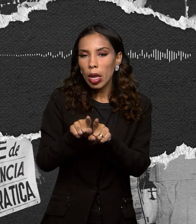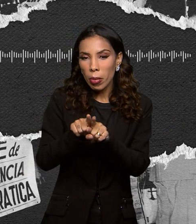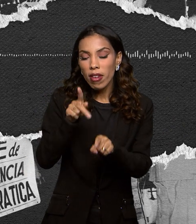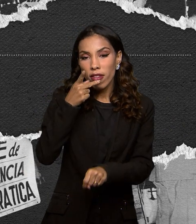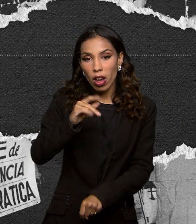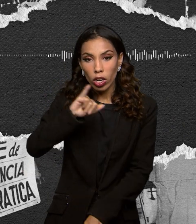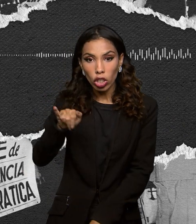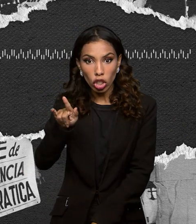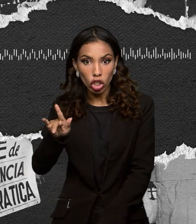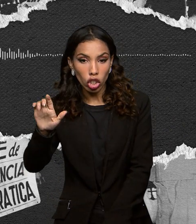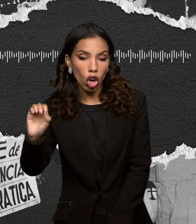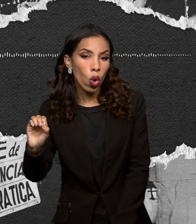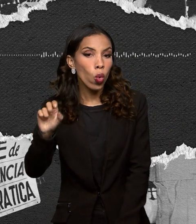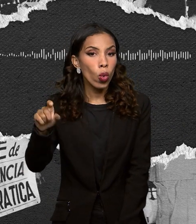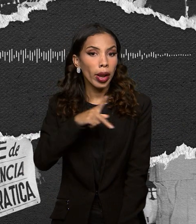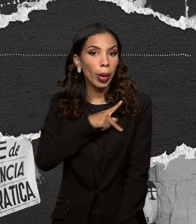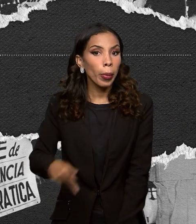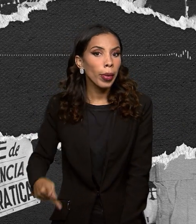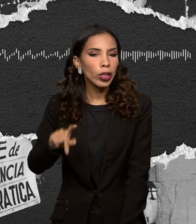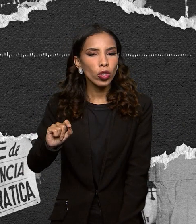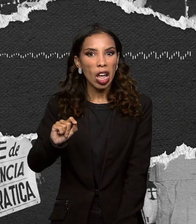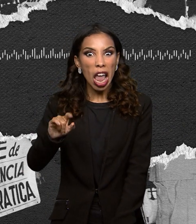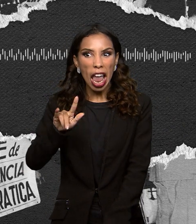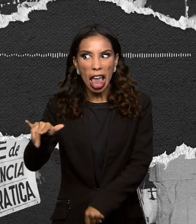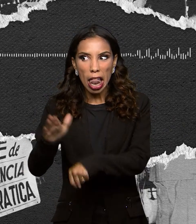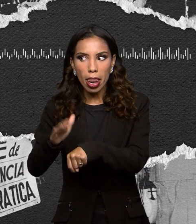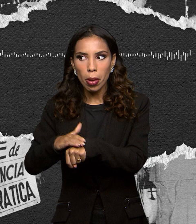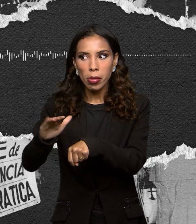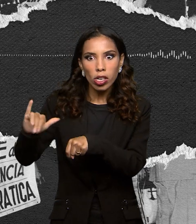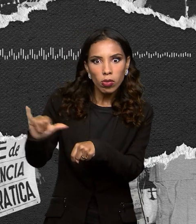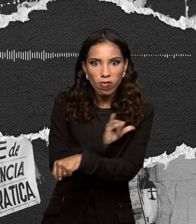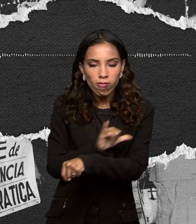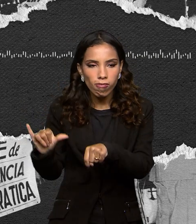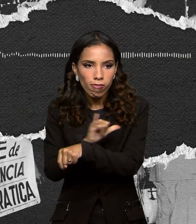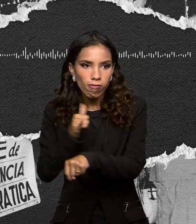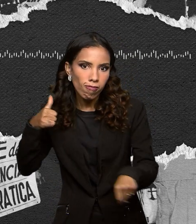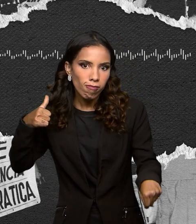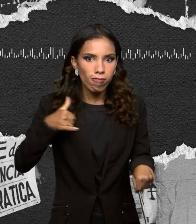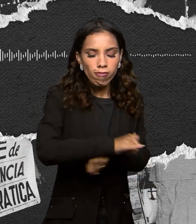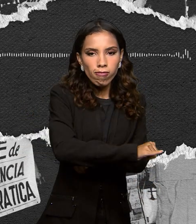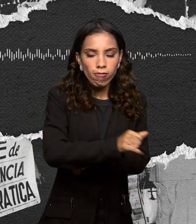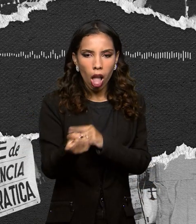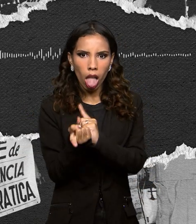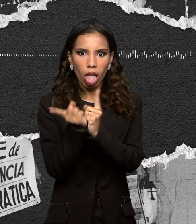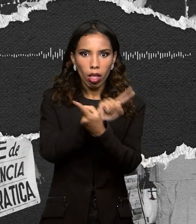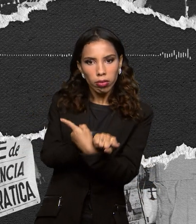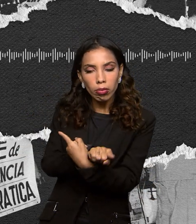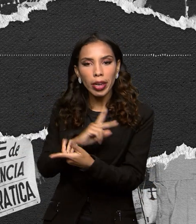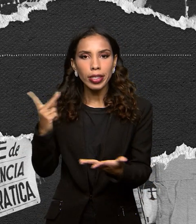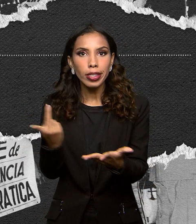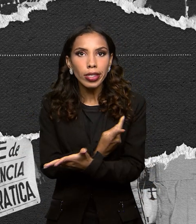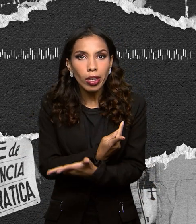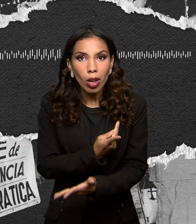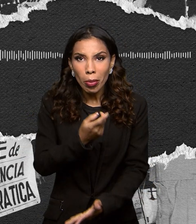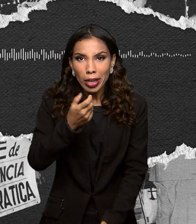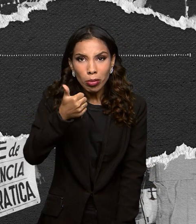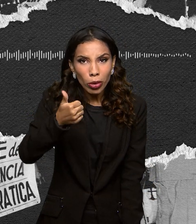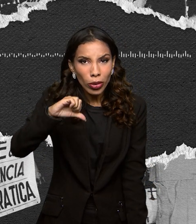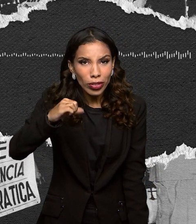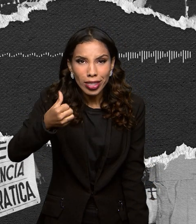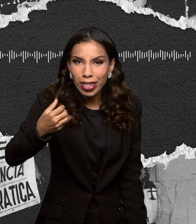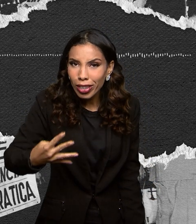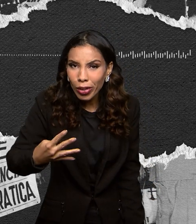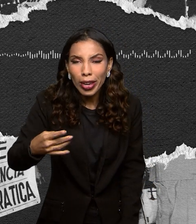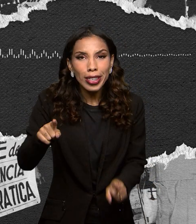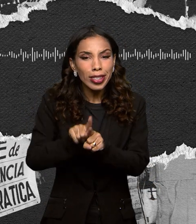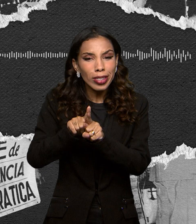presidente golpeado, é quem ia dar o golpe. Mas nem a sanha golpista começou em 1964 e nem as